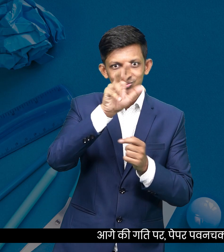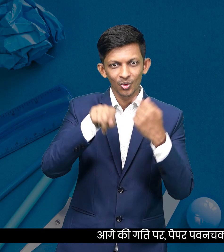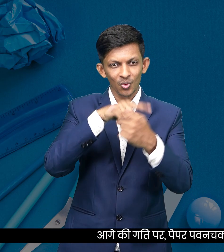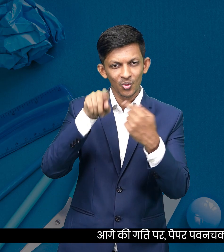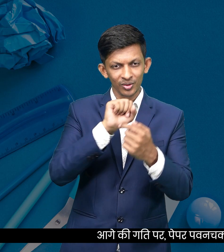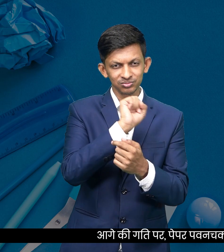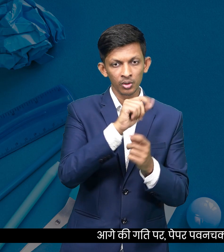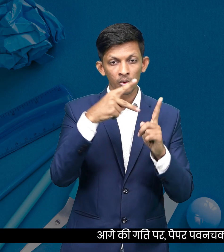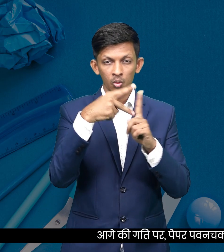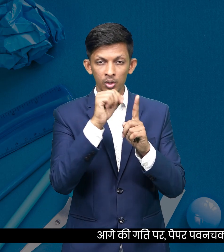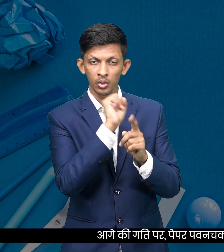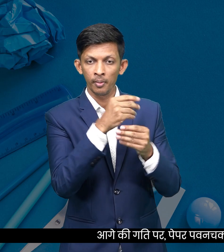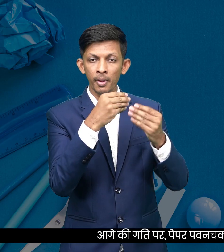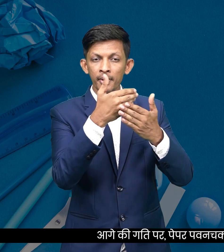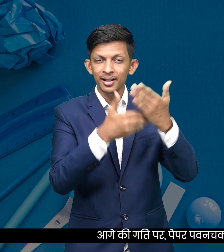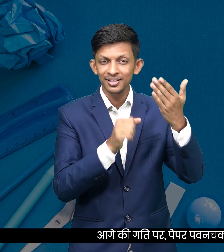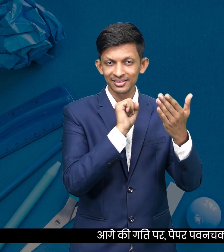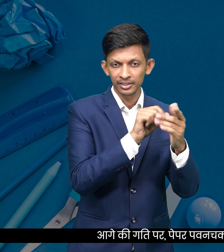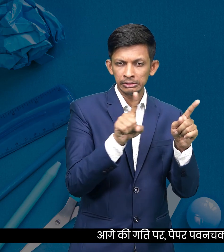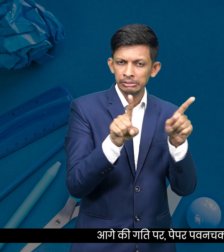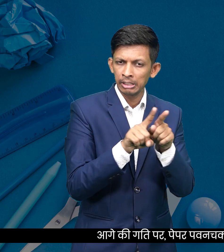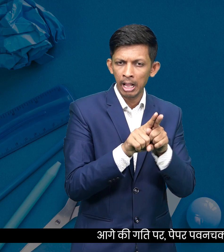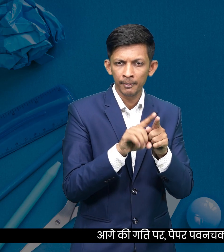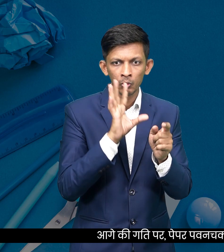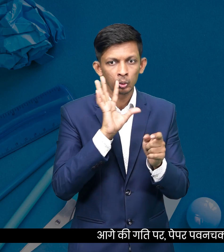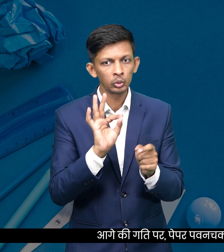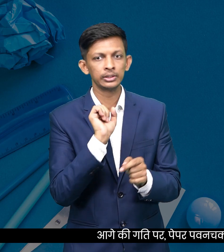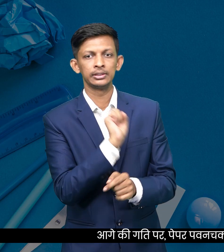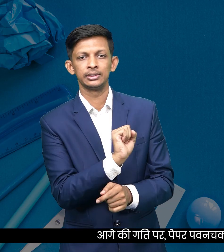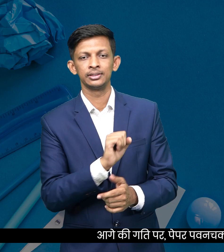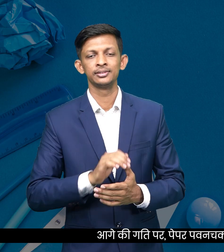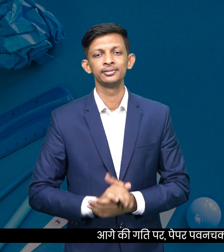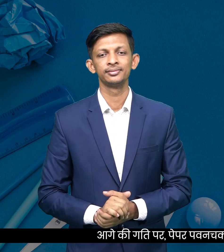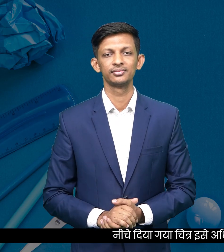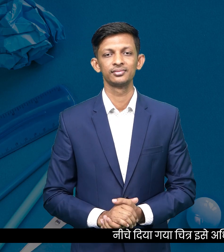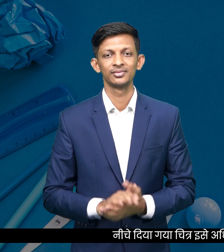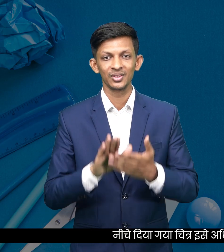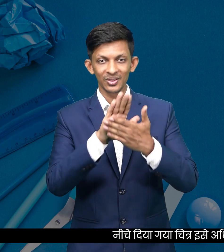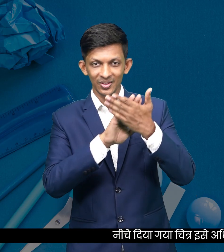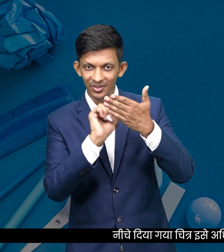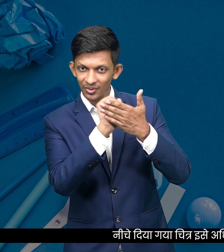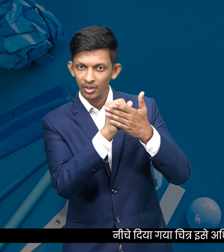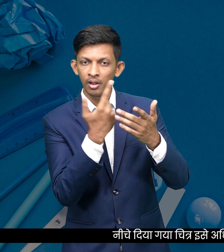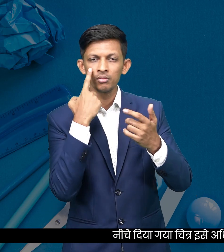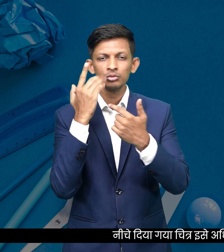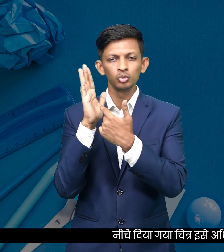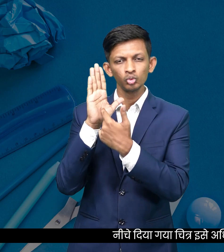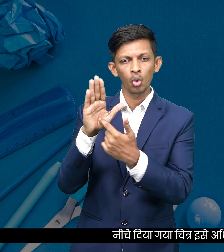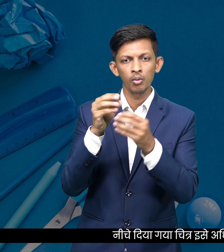आगे की गति पर पेपर पवनचक्की का आकार मूल के समान है। नीचे दिया गया चित्र इसे अधिक सटीक रूप